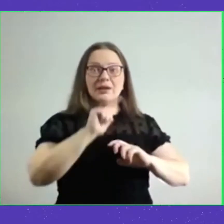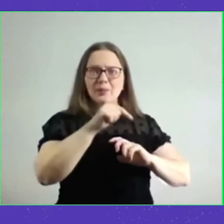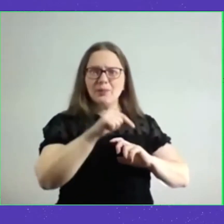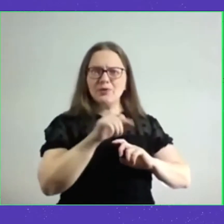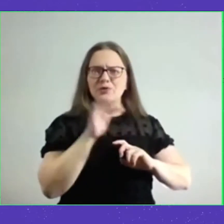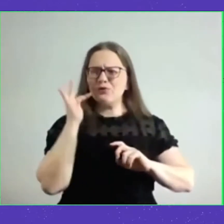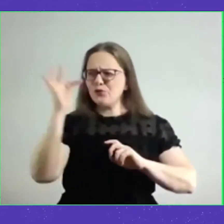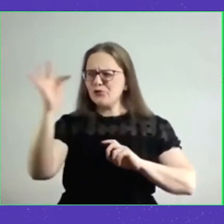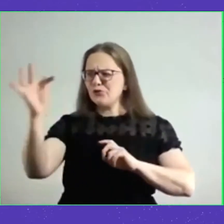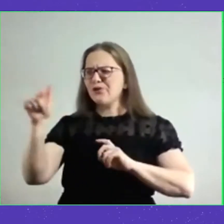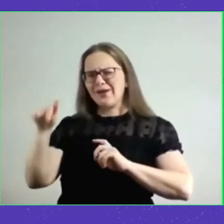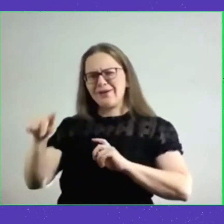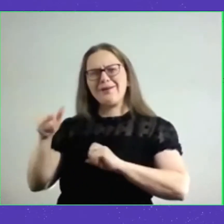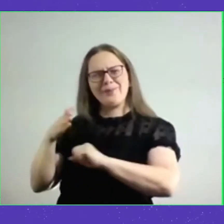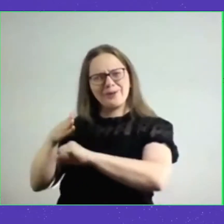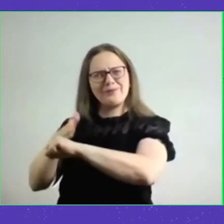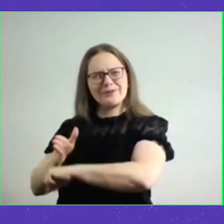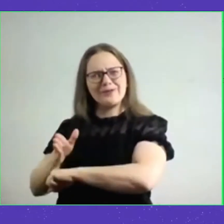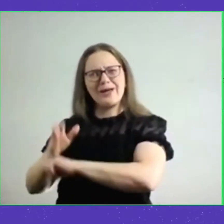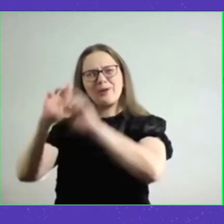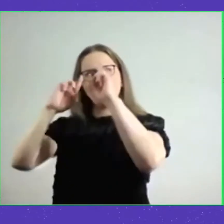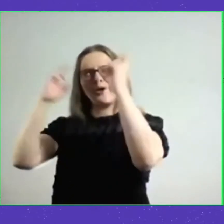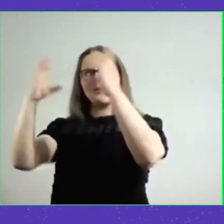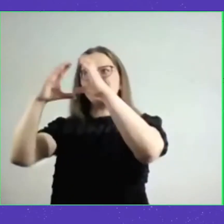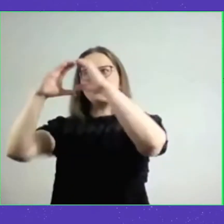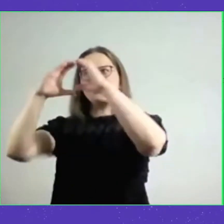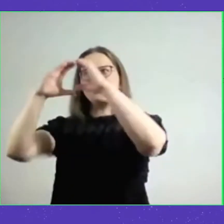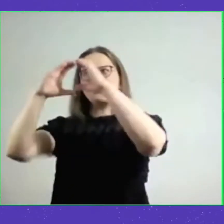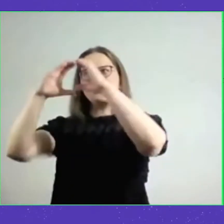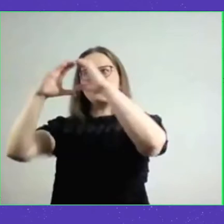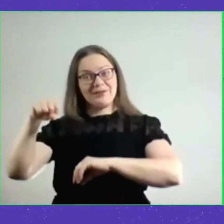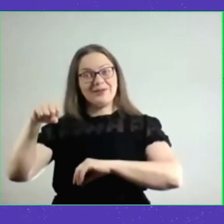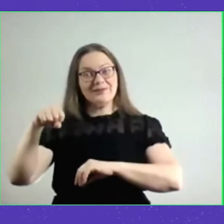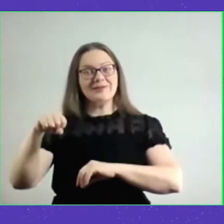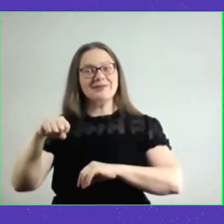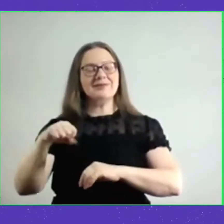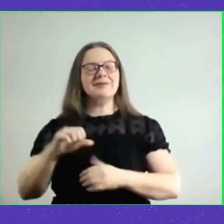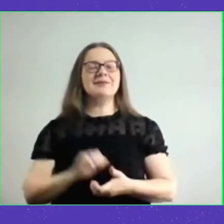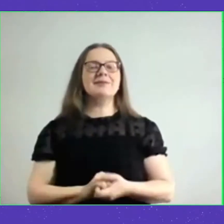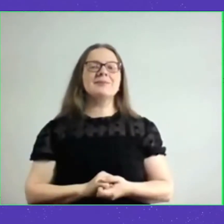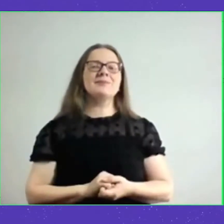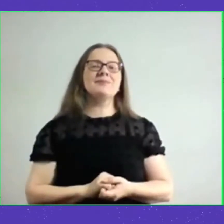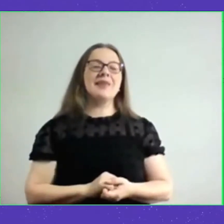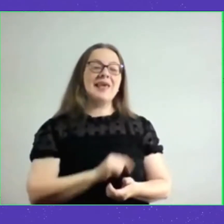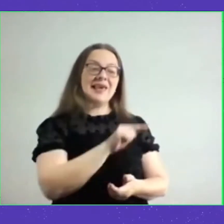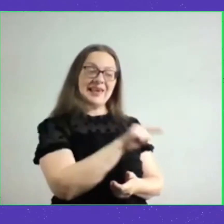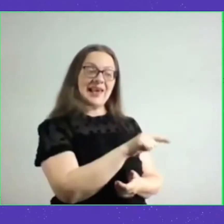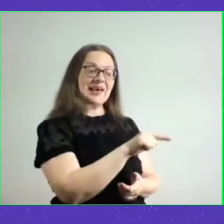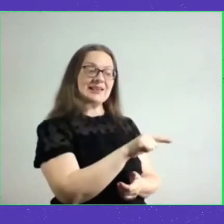estar na manifestação na era vindoura, e aquelas pessoas que nós cuidamos delas vão estar lá também.